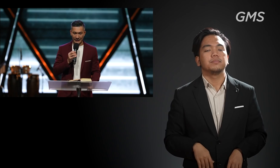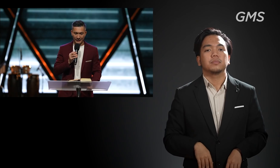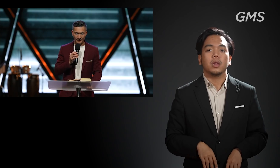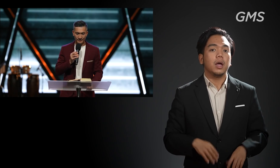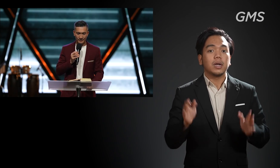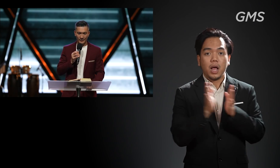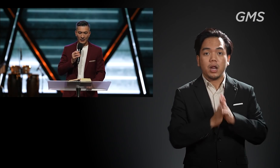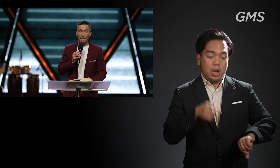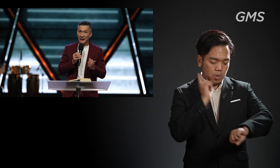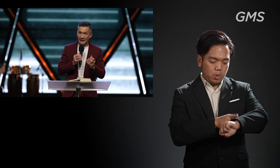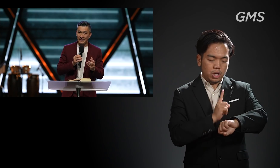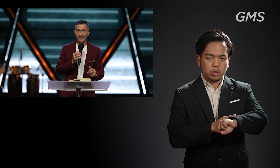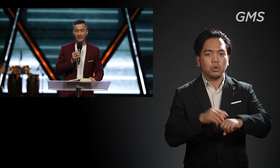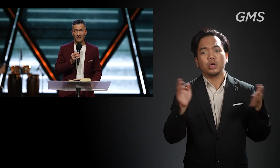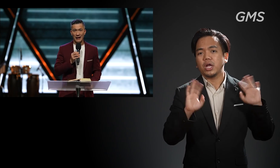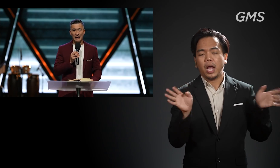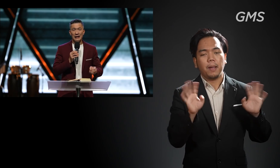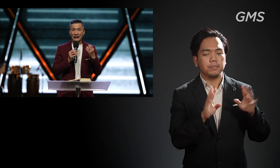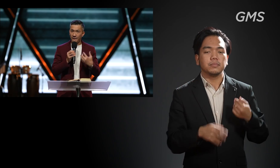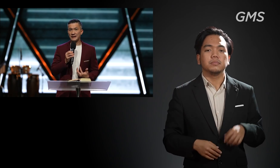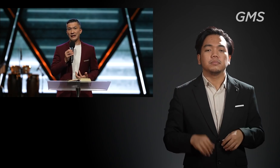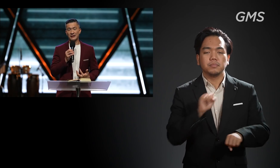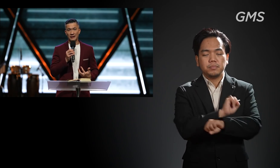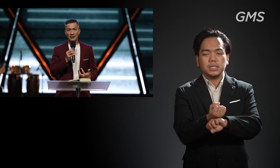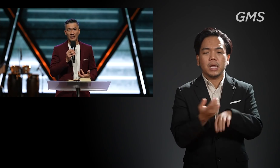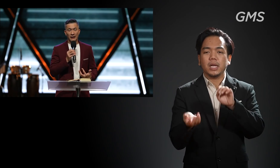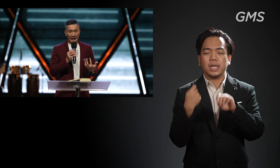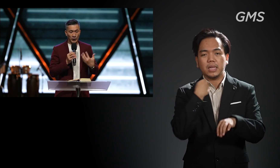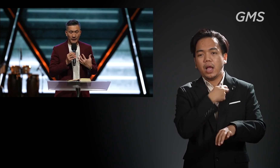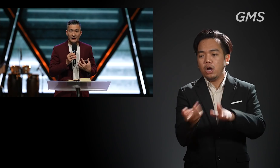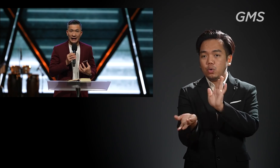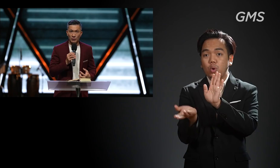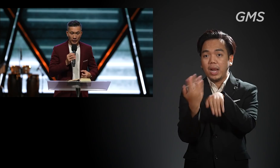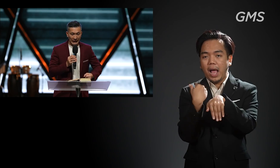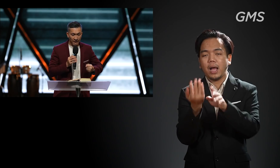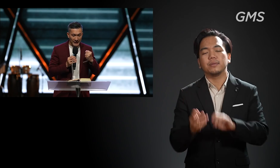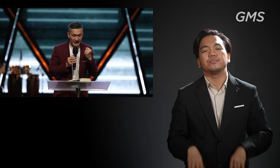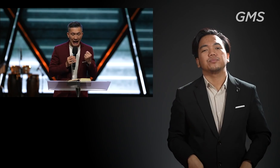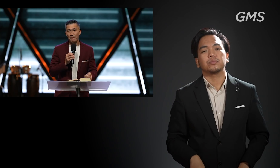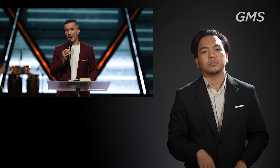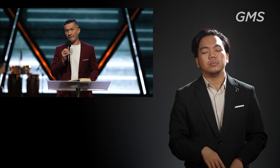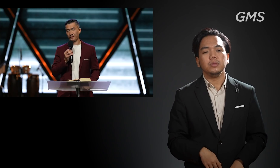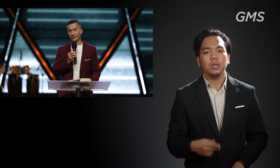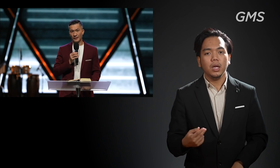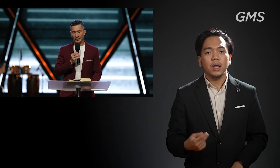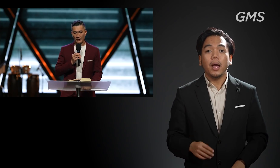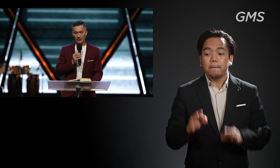diulang lagi. Benih investasi. Hidup kita itu mau diinvest di